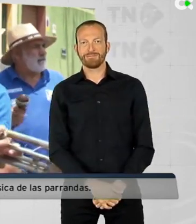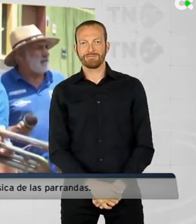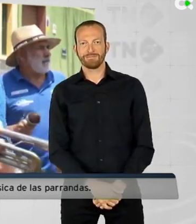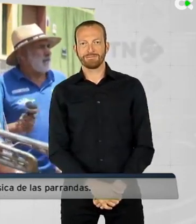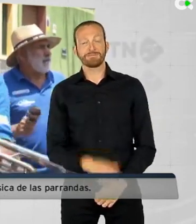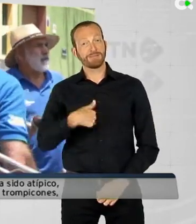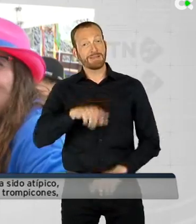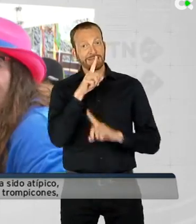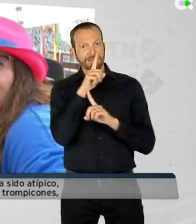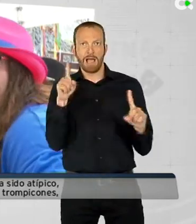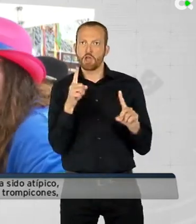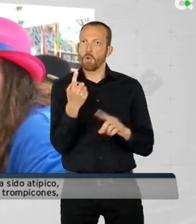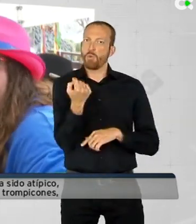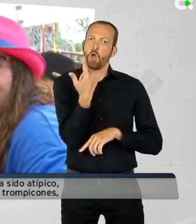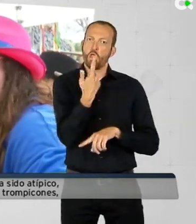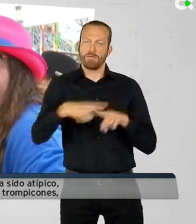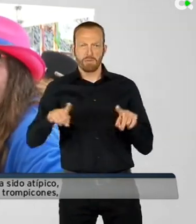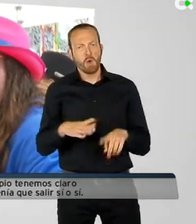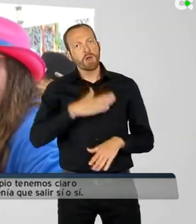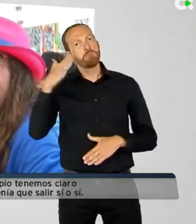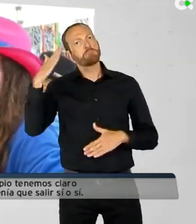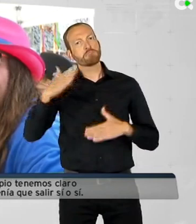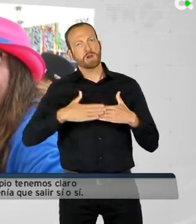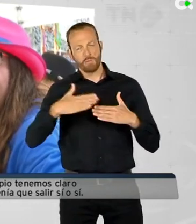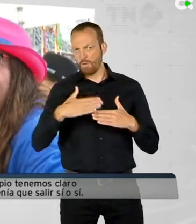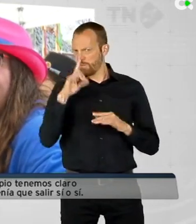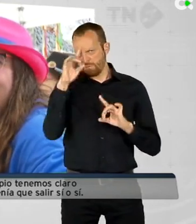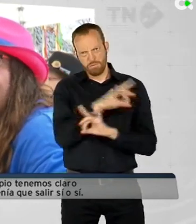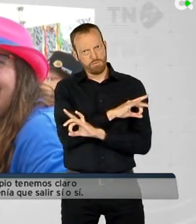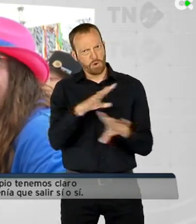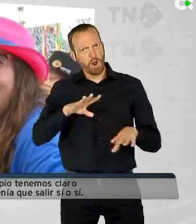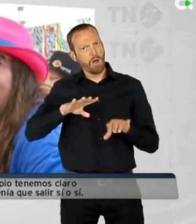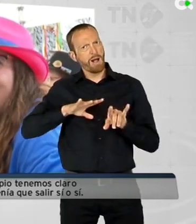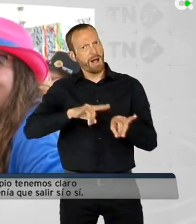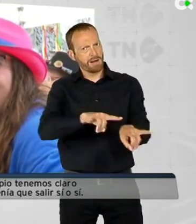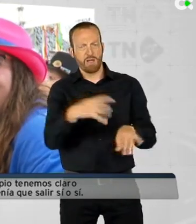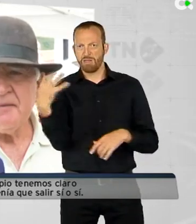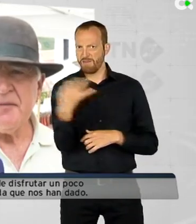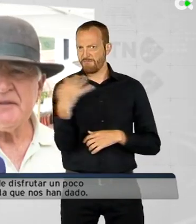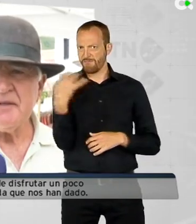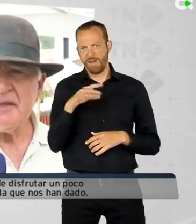Este año ha sido atípico, pero aún a trompicones, desde el principio teníamos claro que la carreta tenía que salir sí o